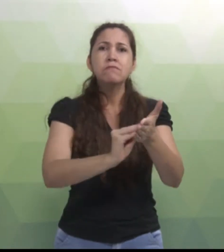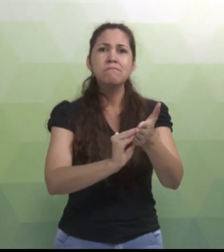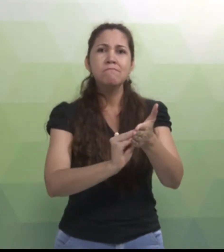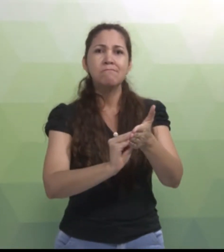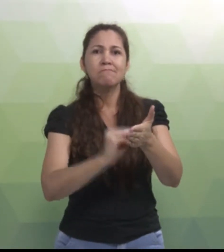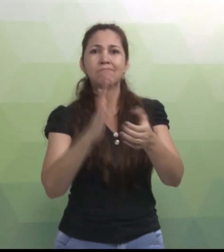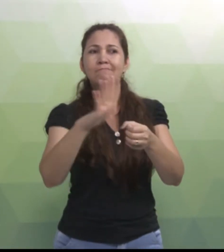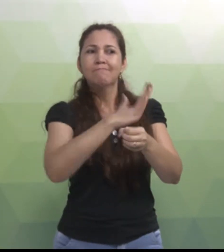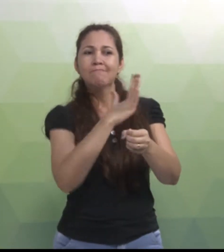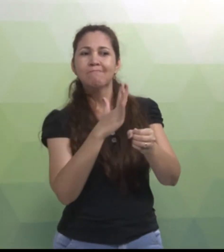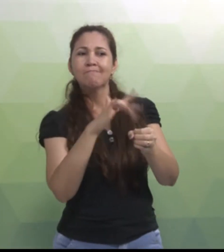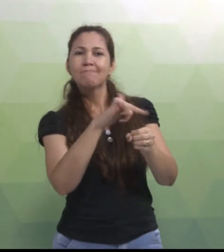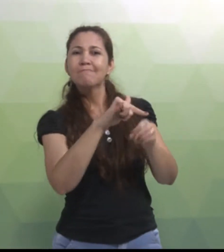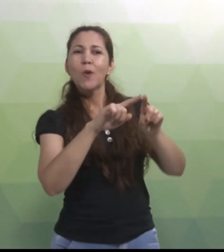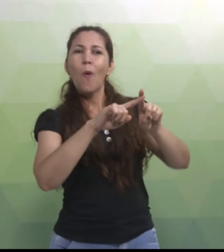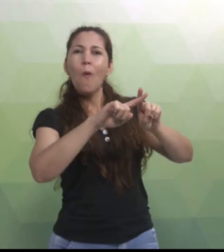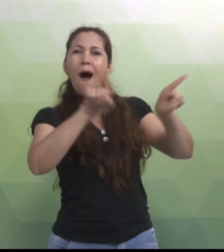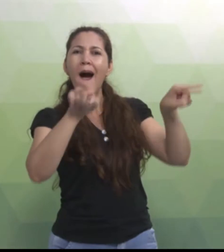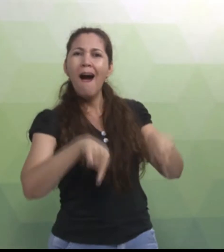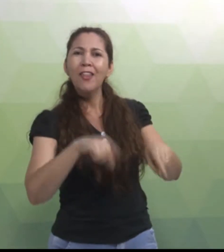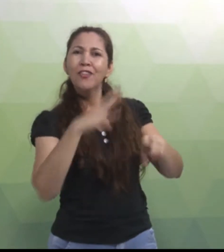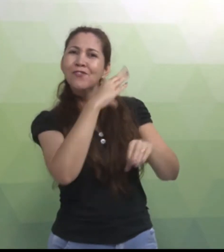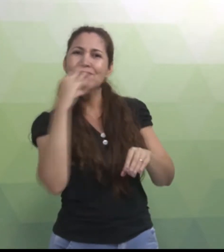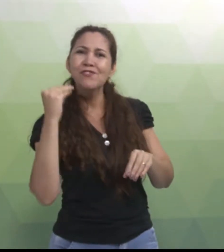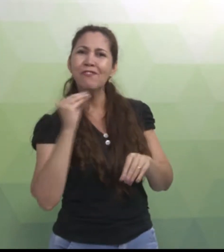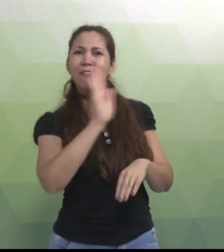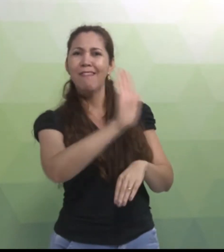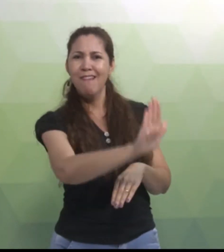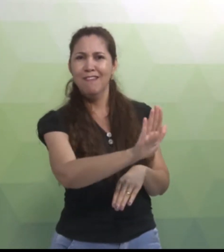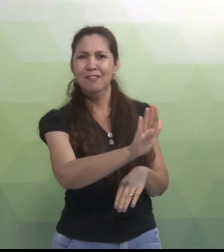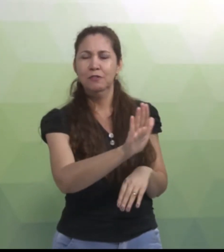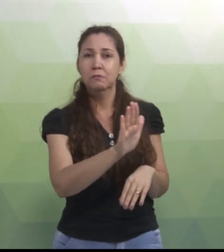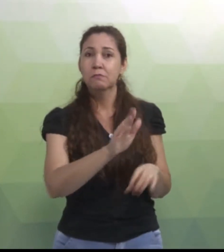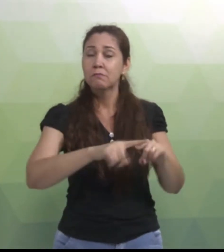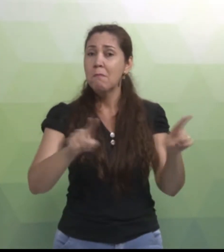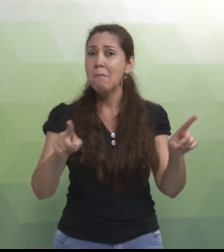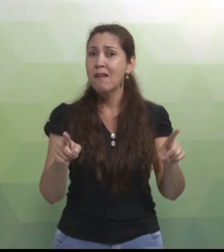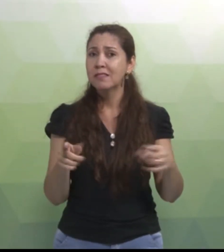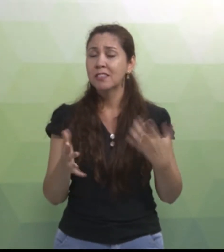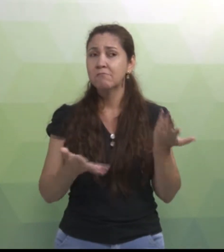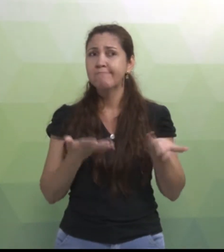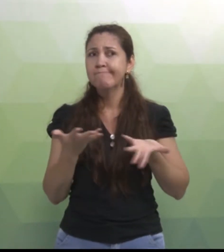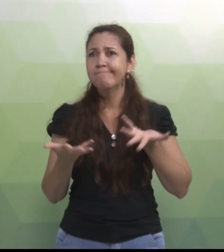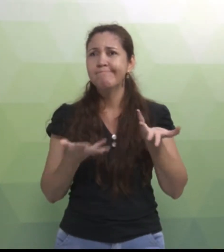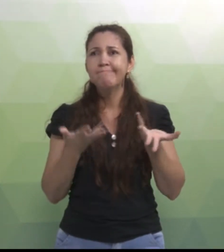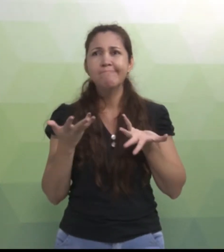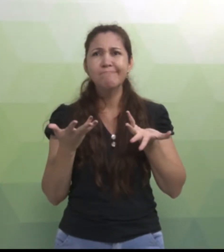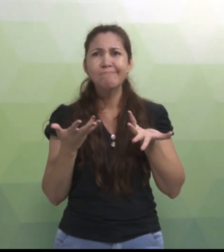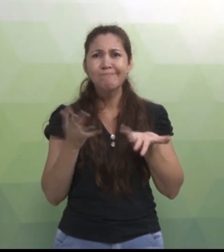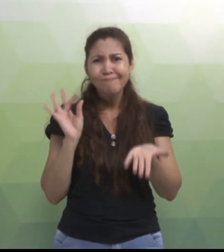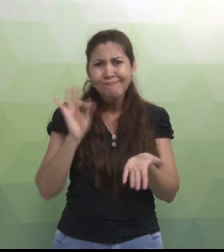Ou seja, o quadro de efetivo ser utilizado para o ensino. Mas, na verdade, isso não é certo.